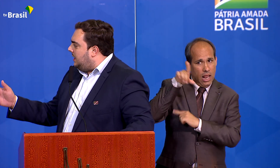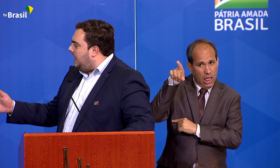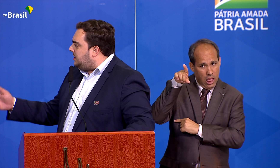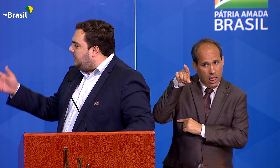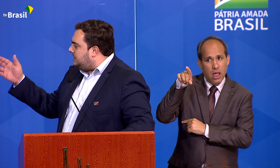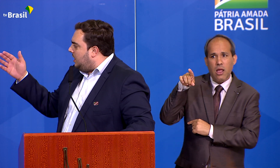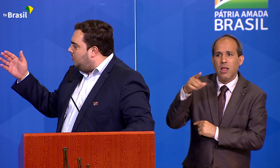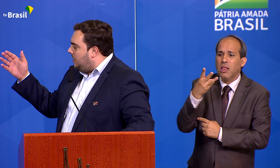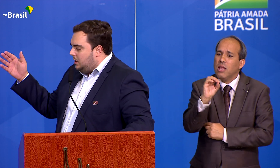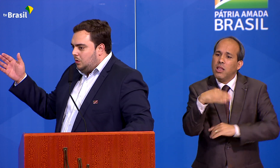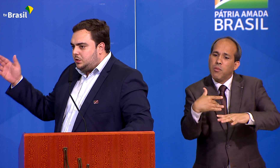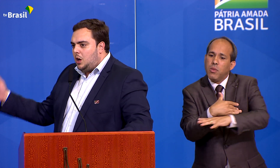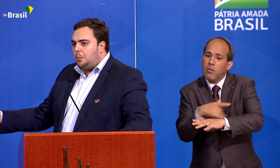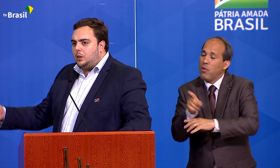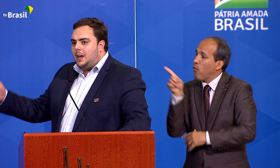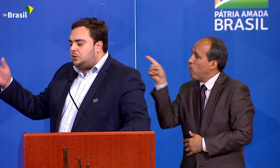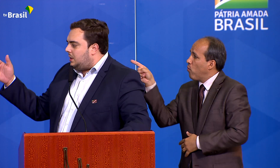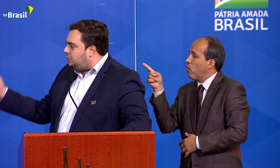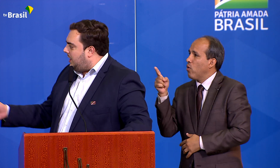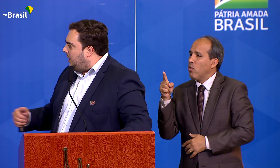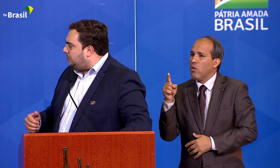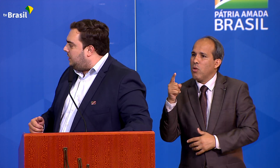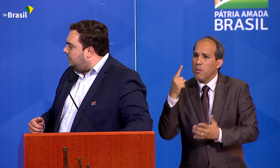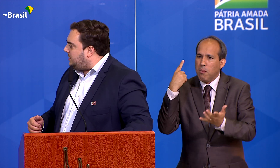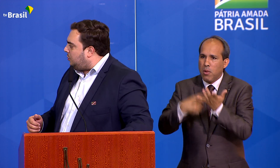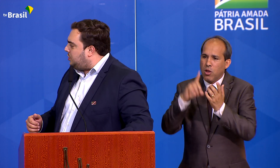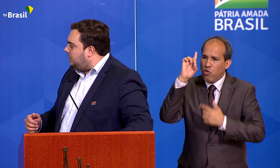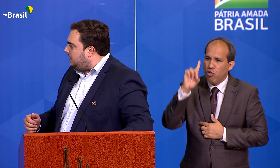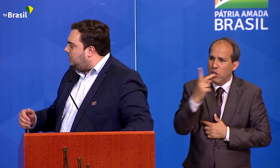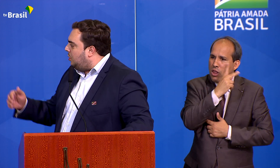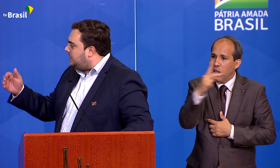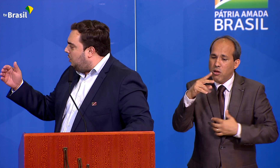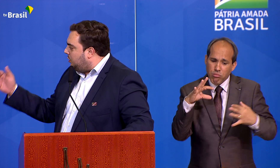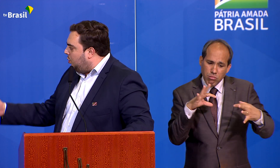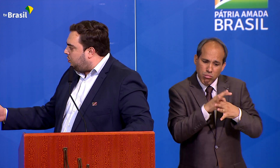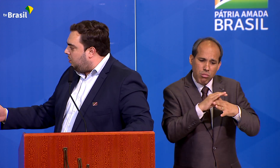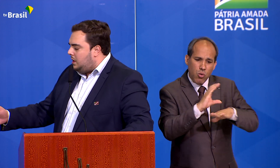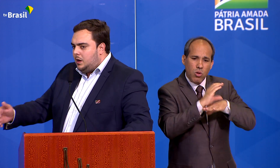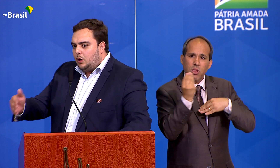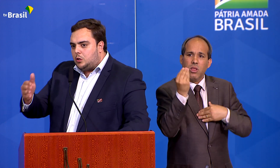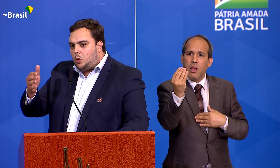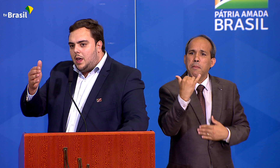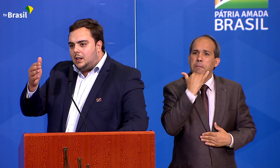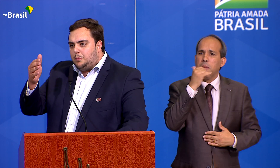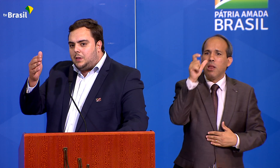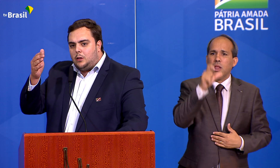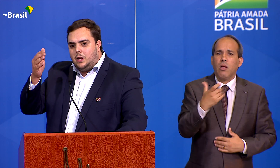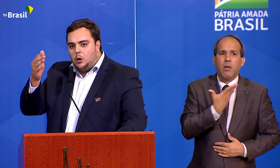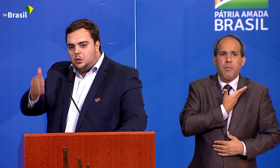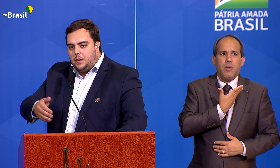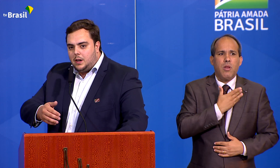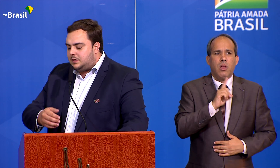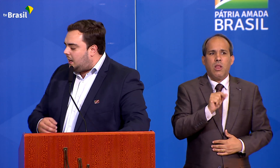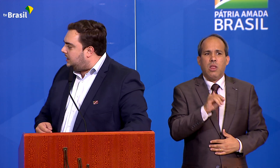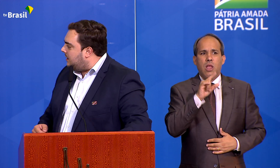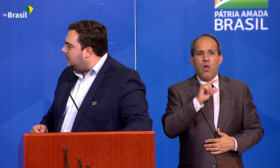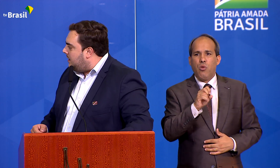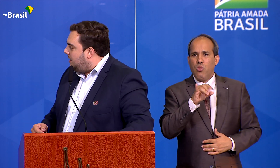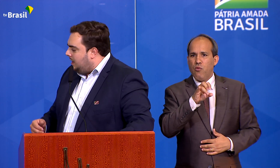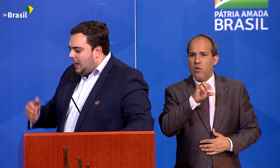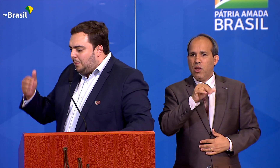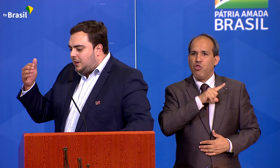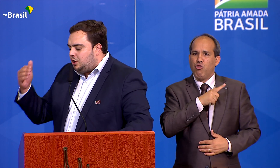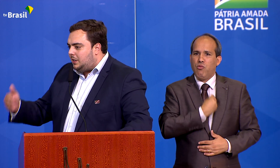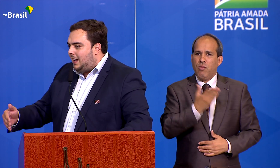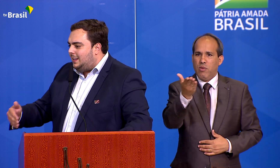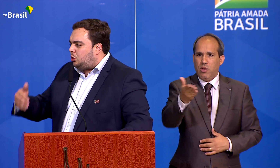vossa excelência exerceu o seu poder o seu direito previsto a visão de conceder o indulto a nossa colega Deputado Daniel Silveira que